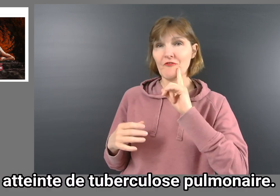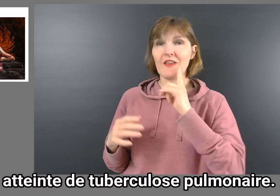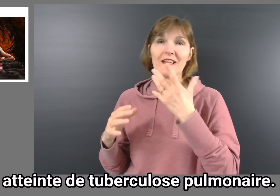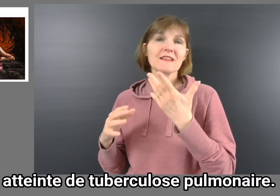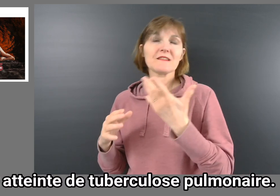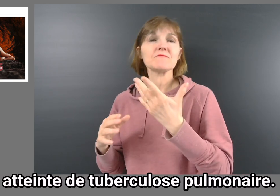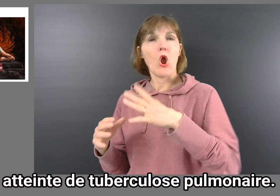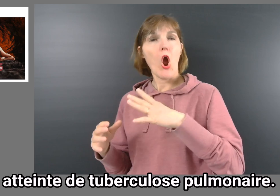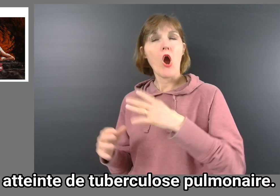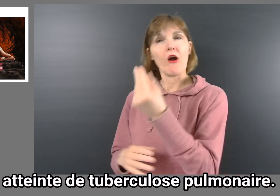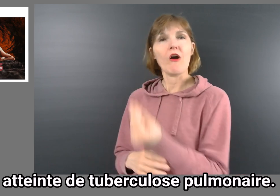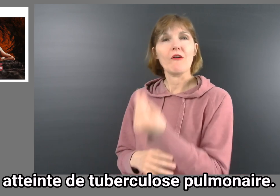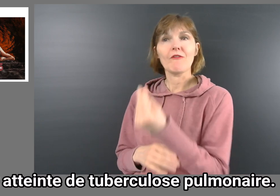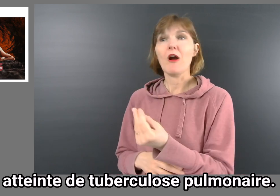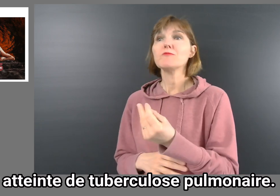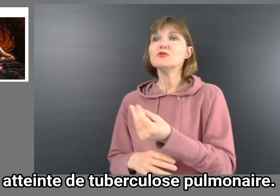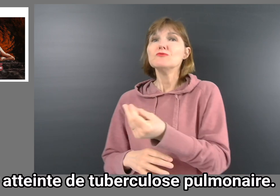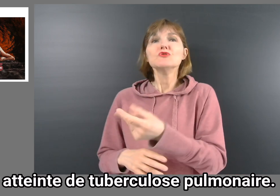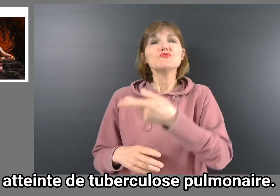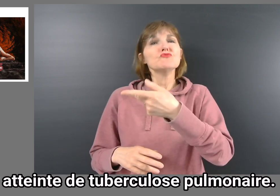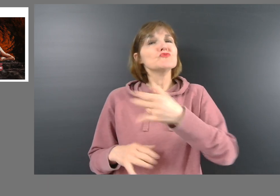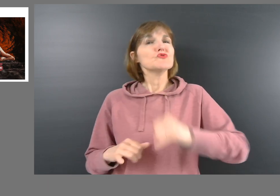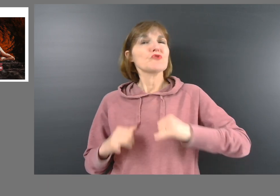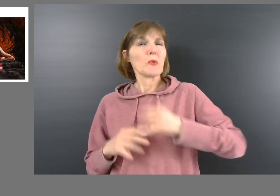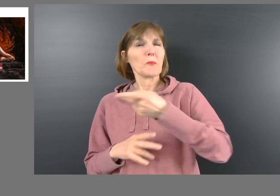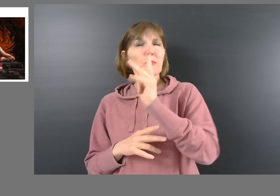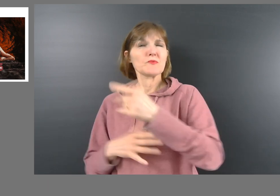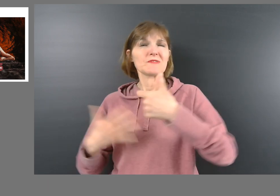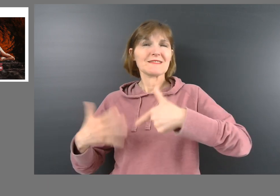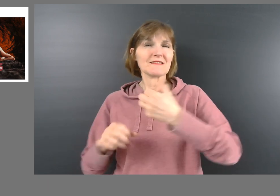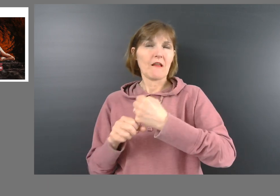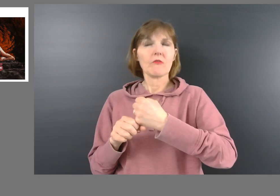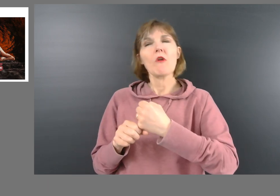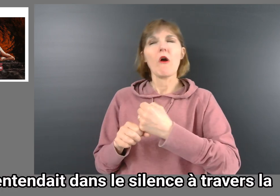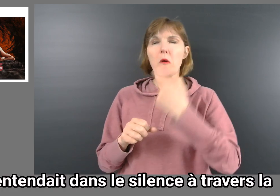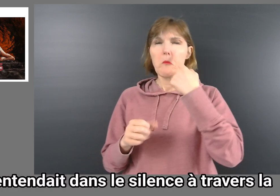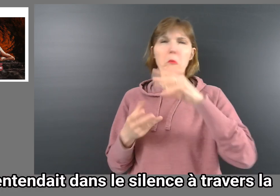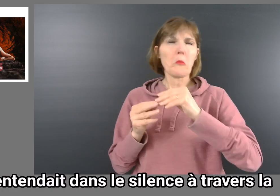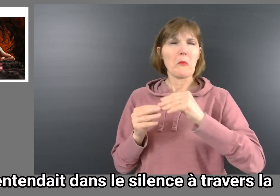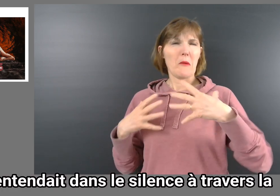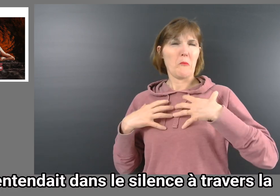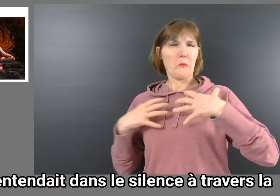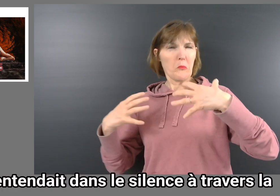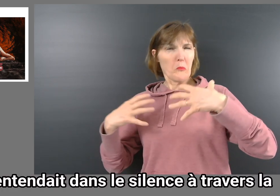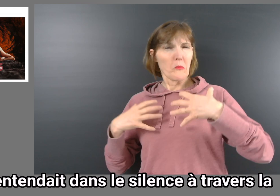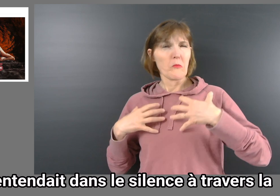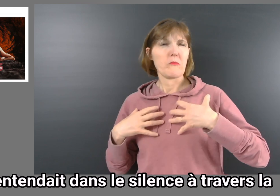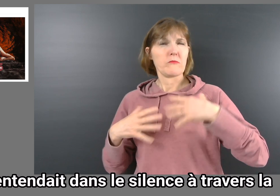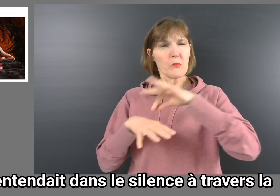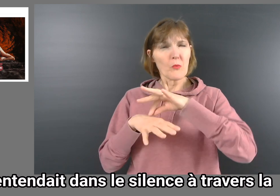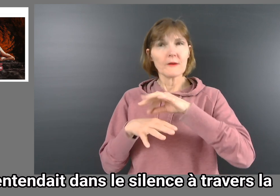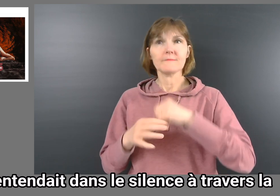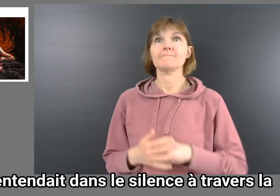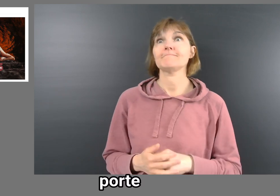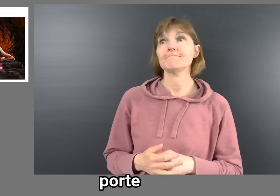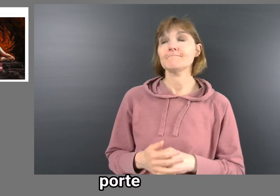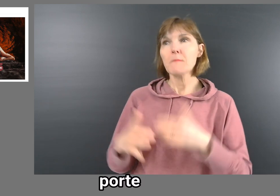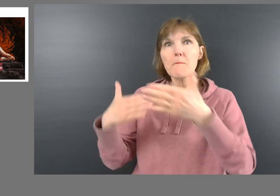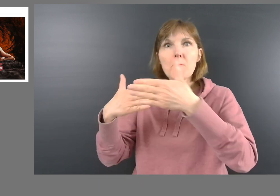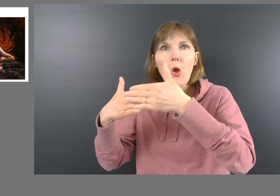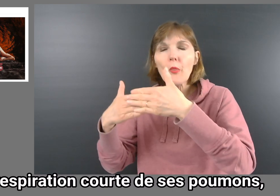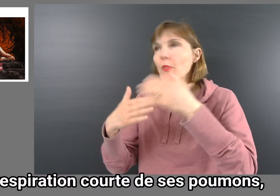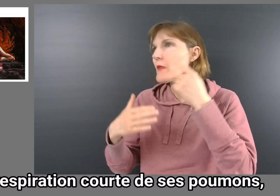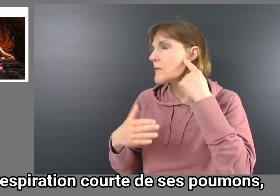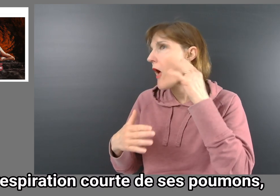était atteinte de tuberculose pulmonaire. On entendait dans le silence, à travers la porte,